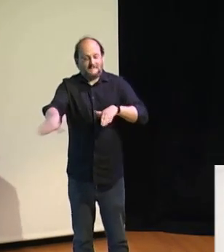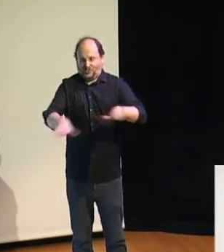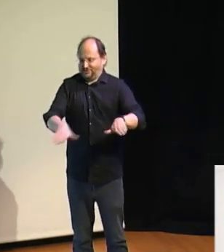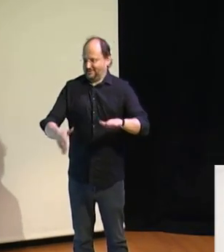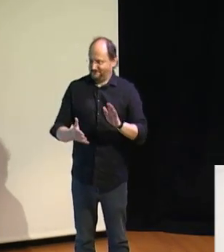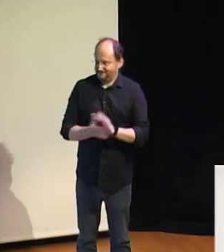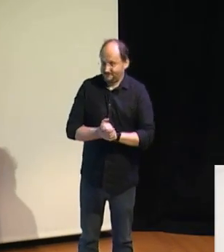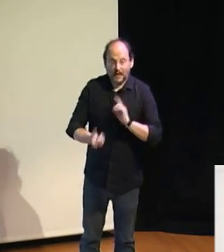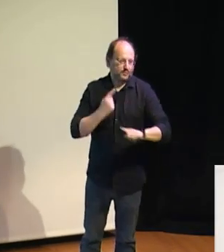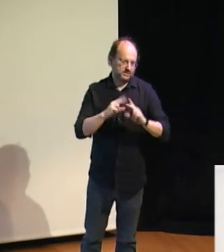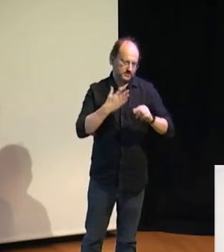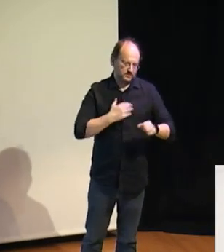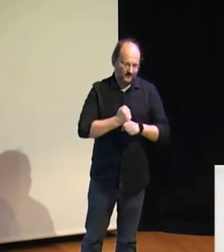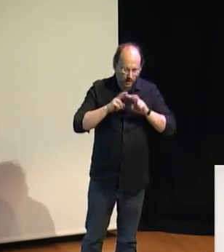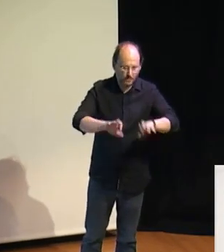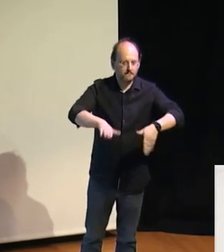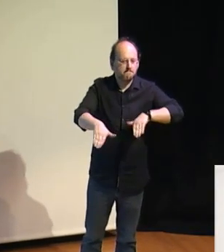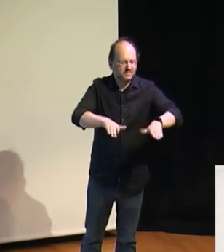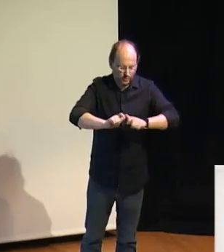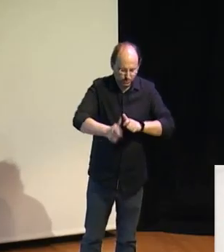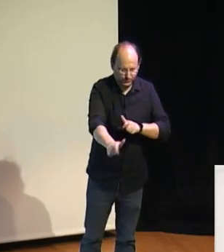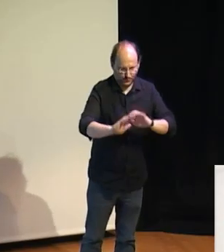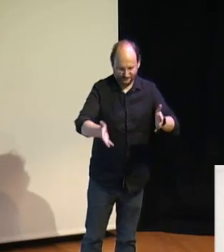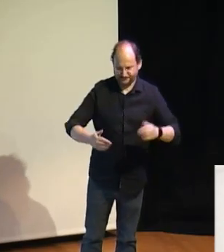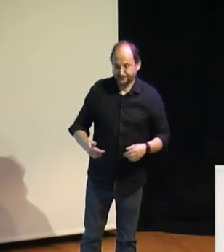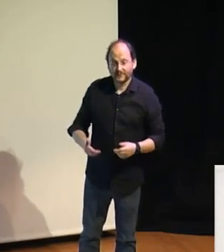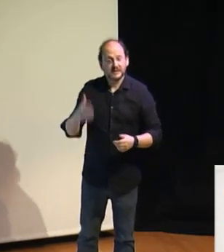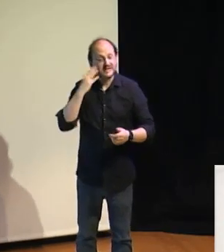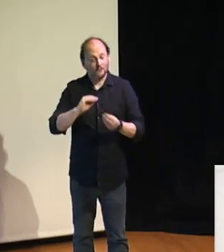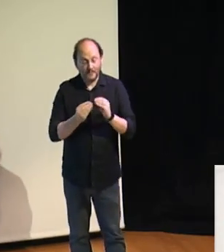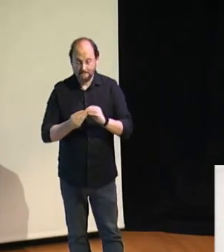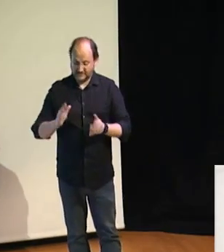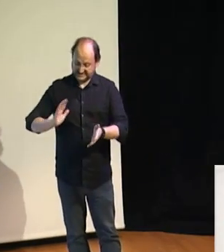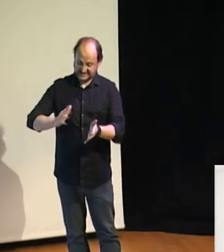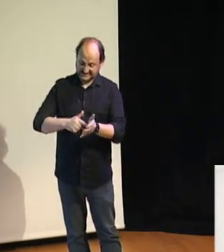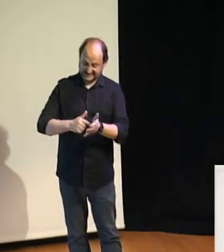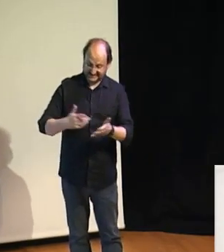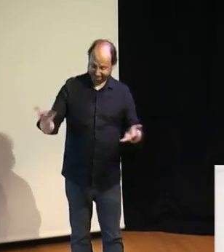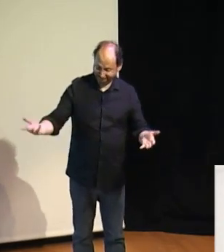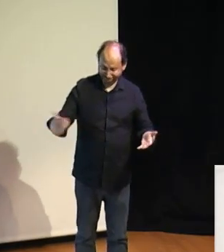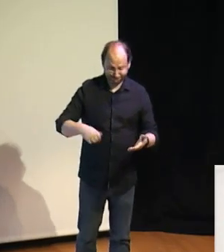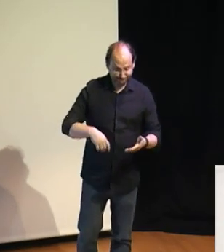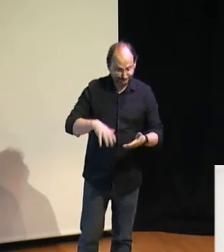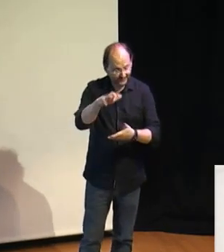Alors, maintenant, parlons un peu méthodologie. Il faut que j'explique un peu comment j'ai pu fonctionner dans cette recherche, dans mes